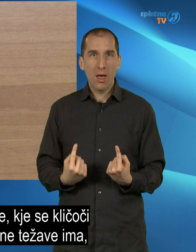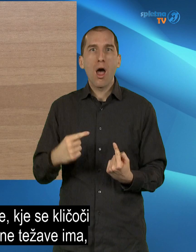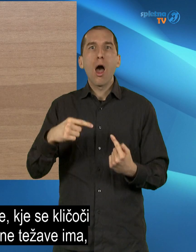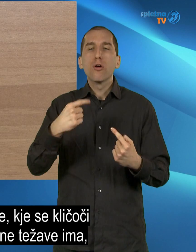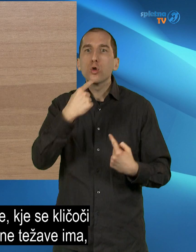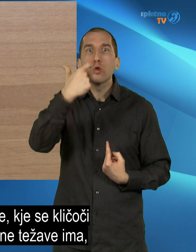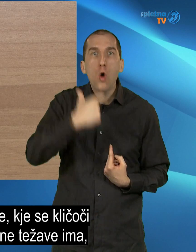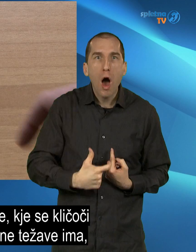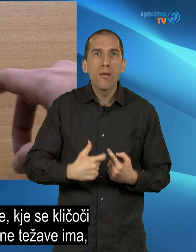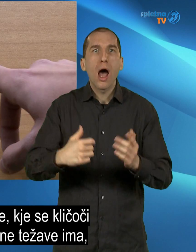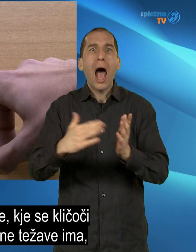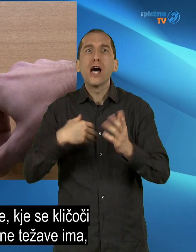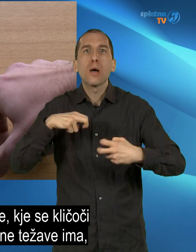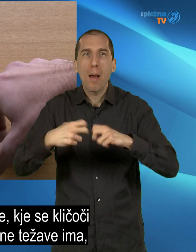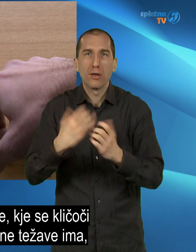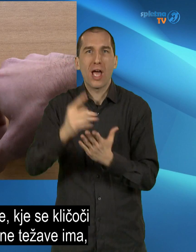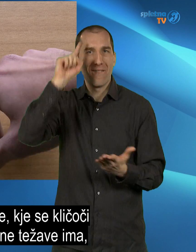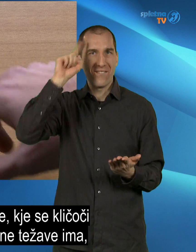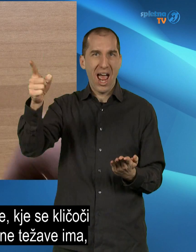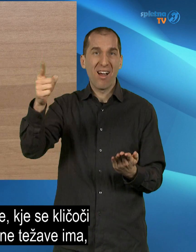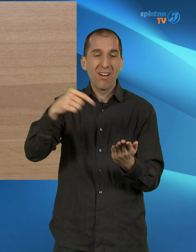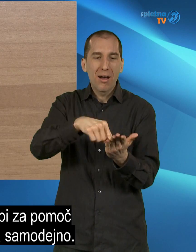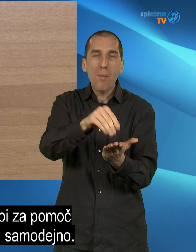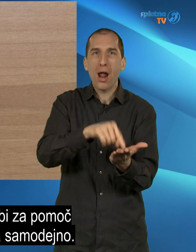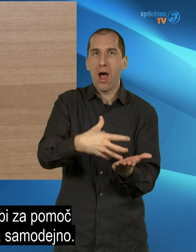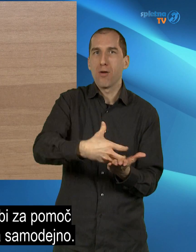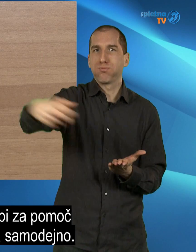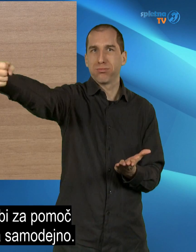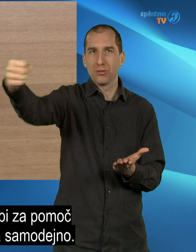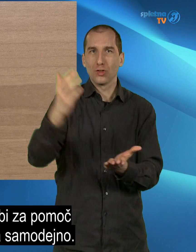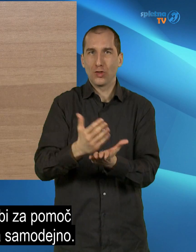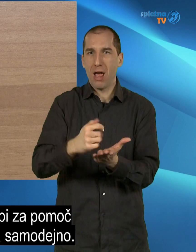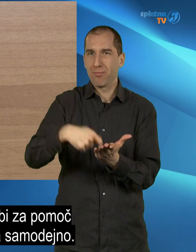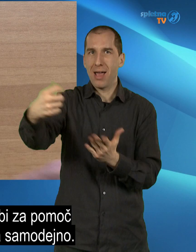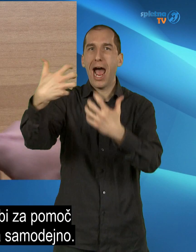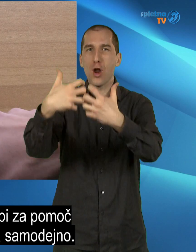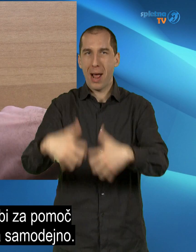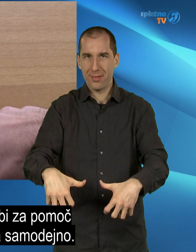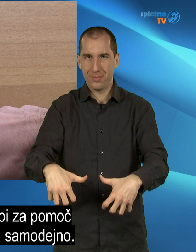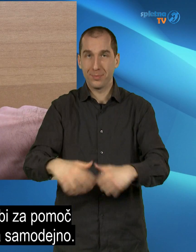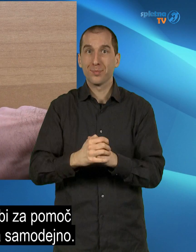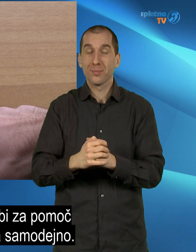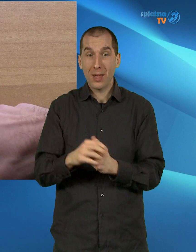in kakšne težave ima, saj te podatke službi za pomoč posreduje aplikacija samodejno.